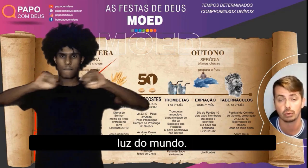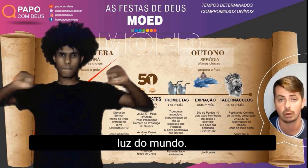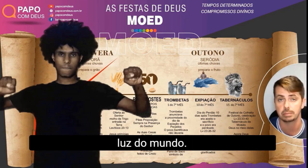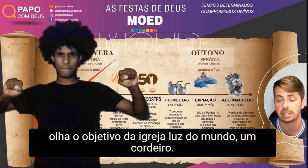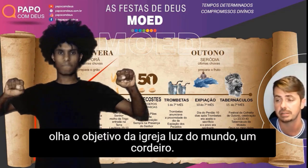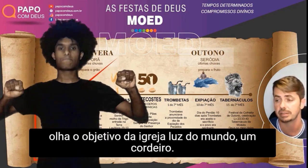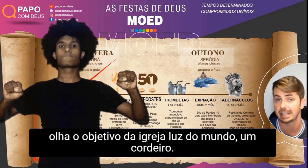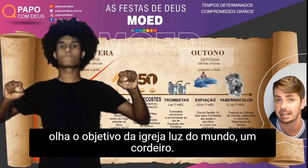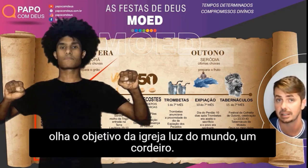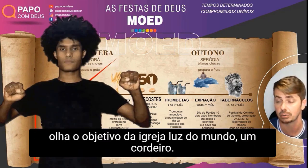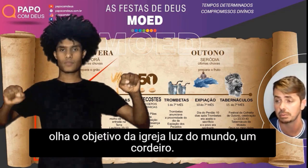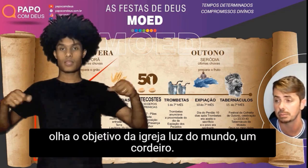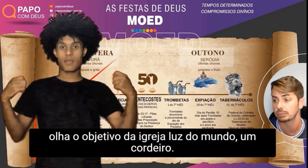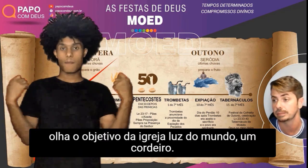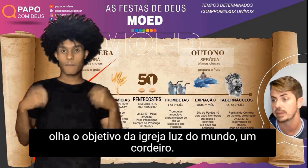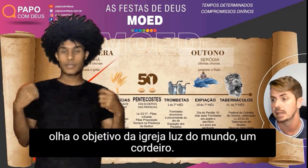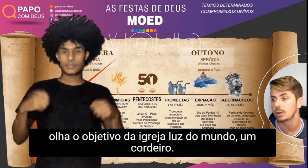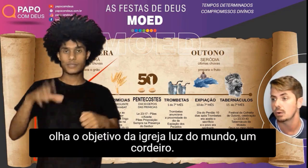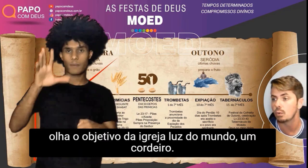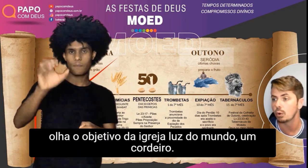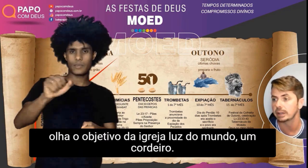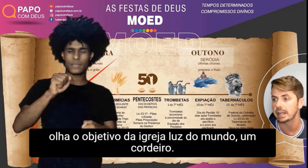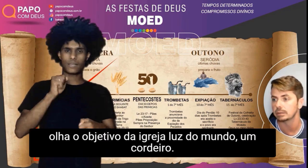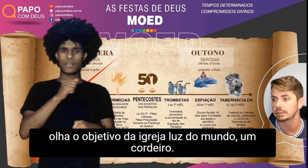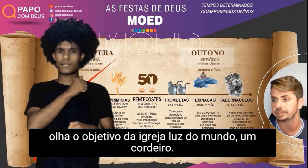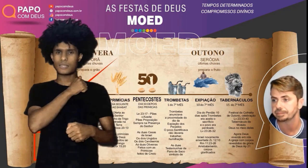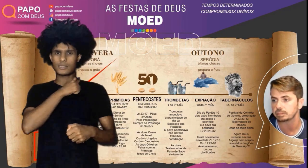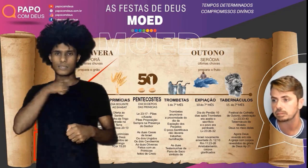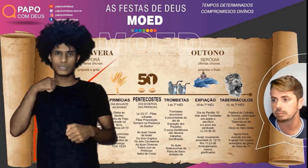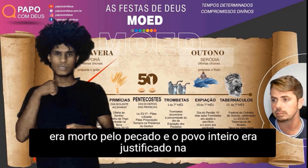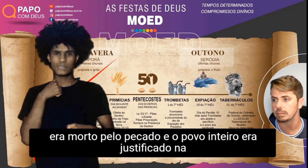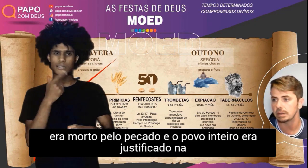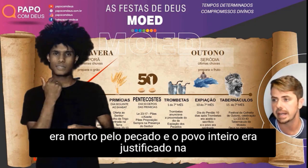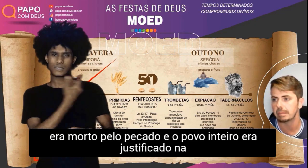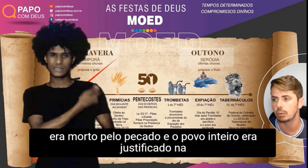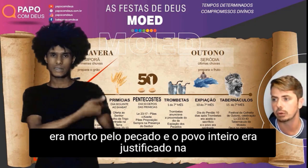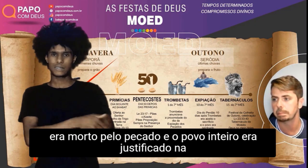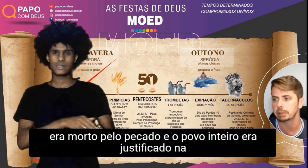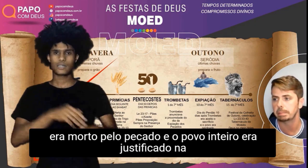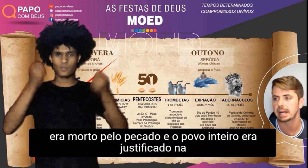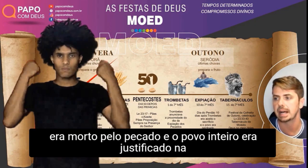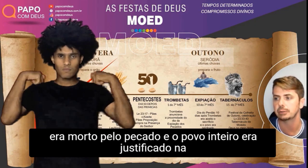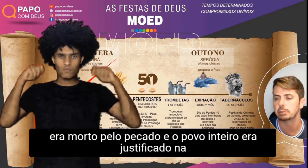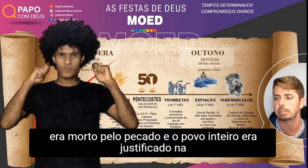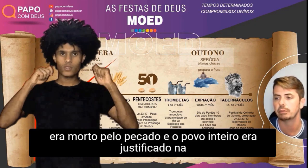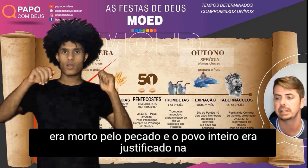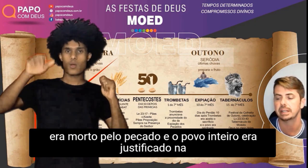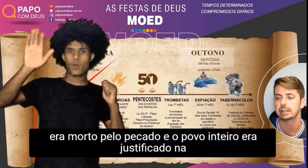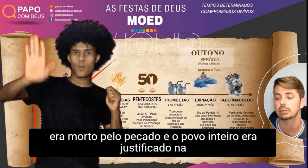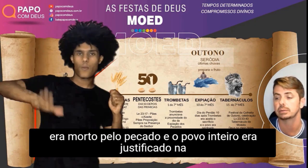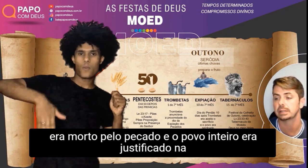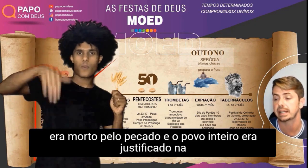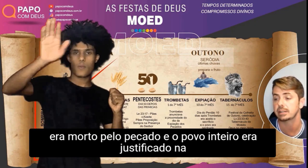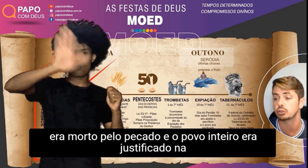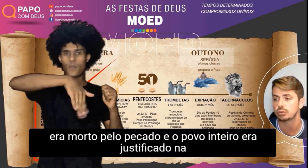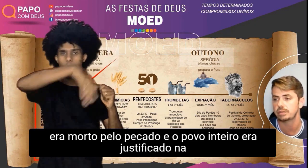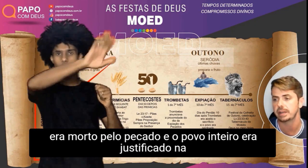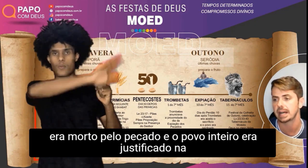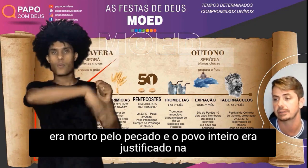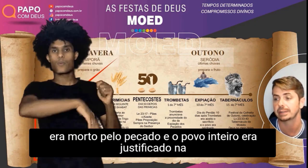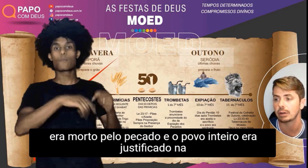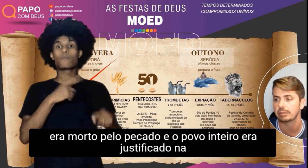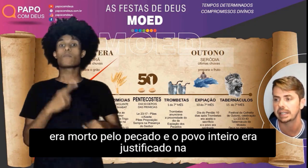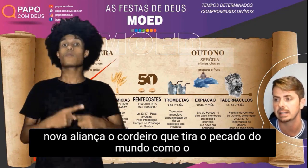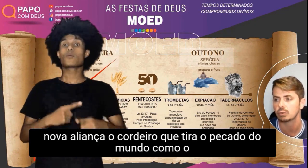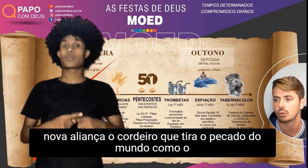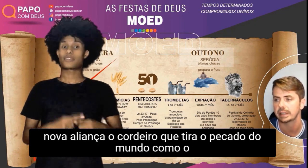do mundo. Olha o objetivo da igreja, luz do mundo. Um cordeiro era morto pelo pecado e o povo inteiro era